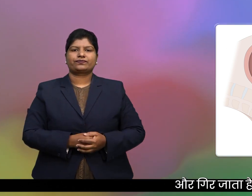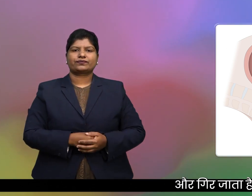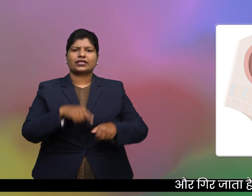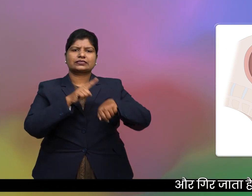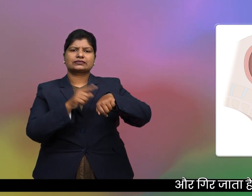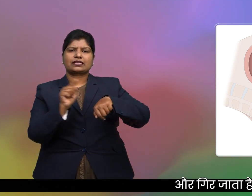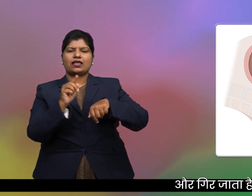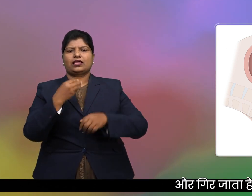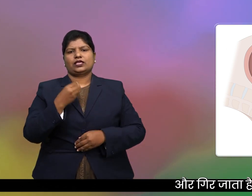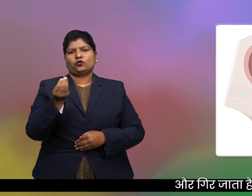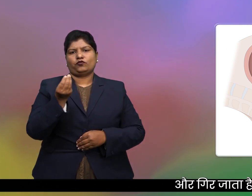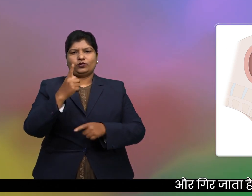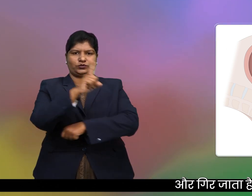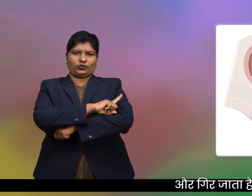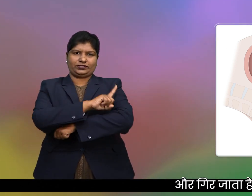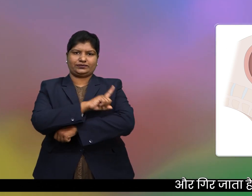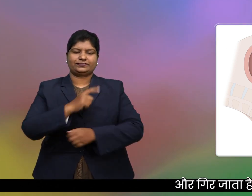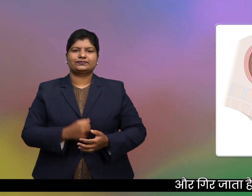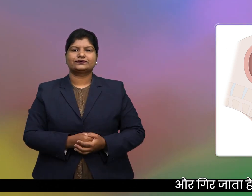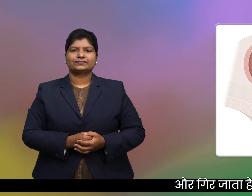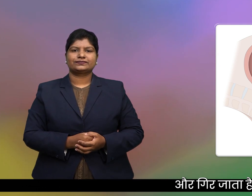और गिर जाता है।